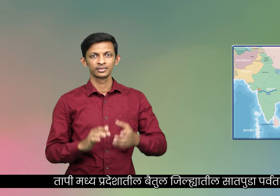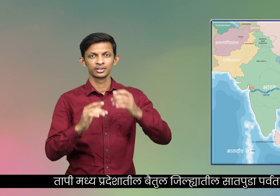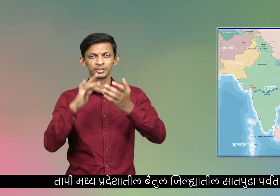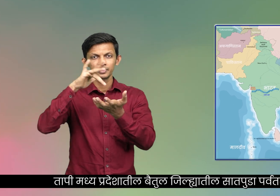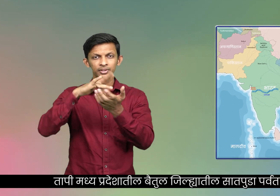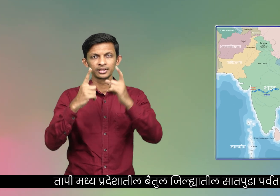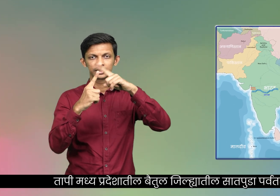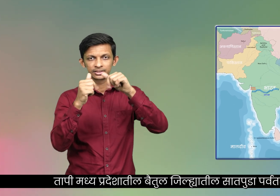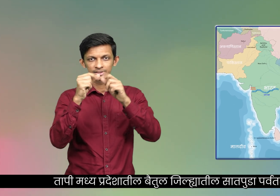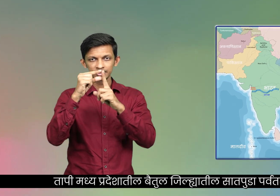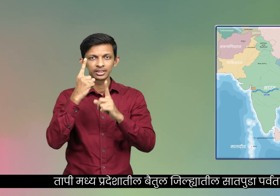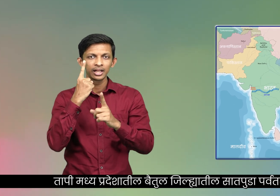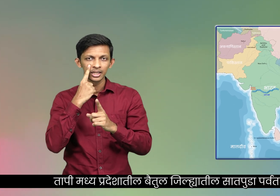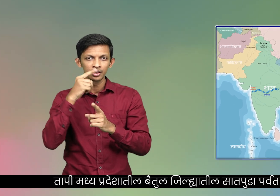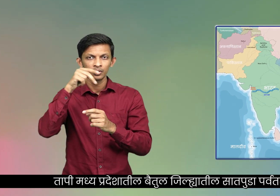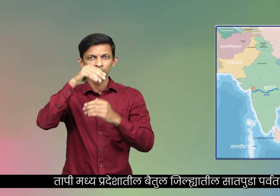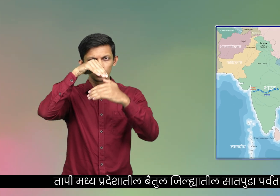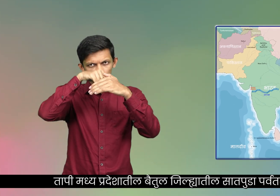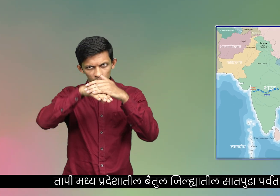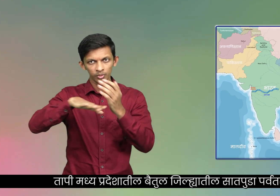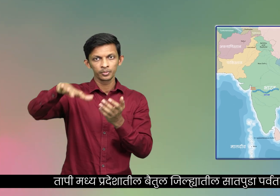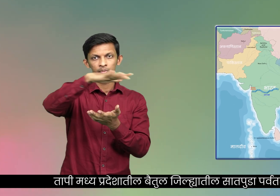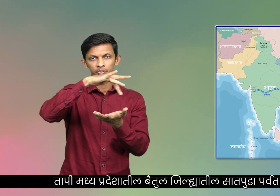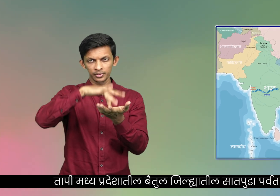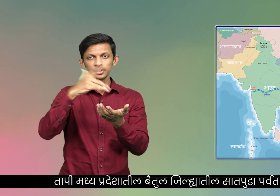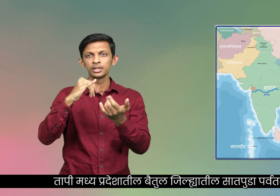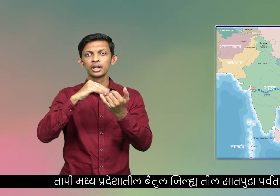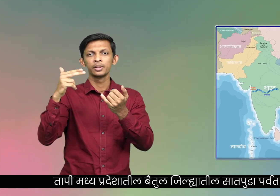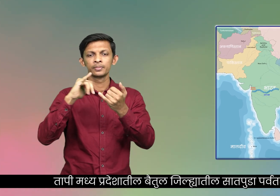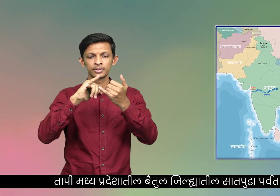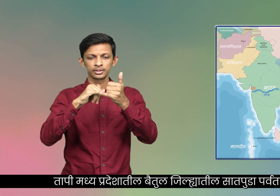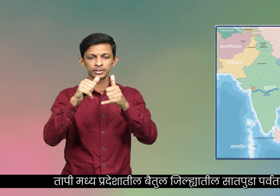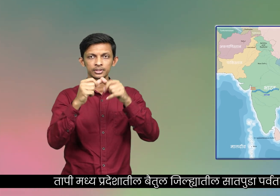तापी मध्य प्रदेशातील बैतूल जिल्ह्यातील सातपुडा पर्वतरांगांमध्ये उगवते.